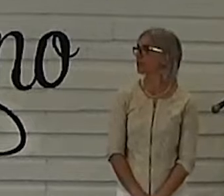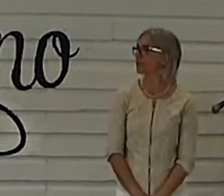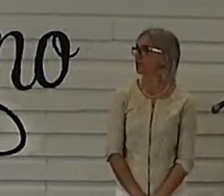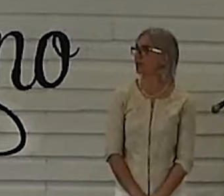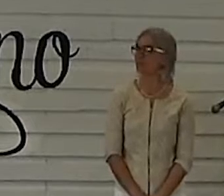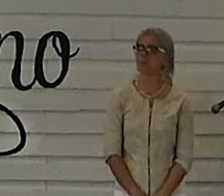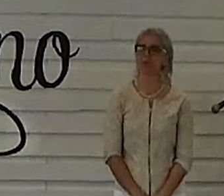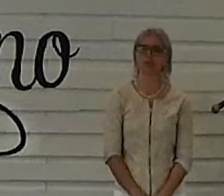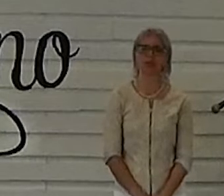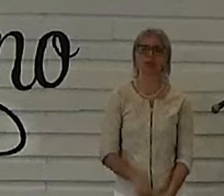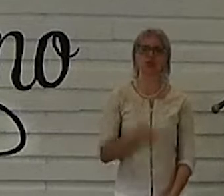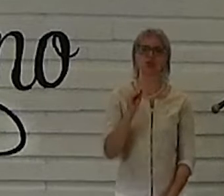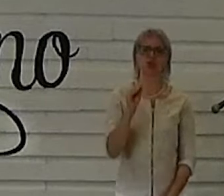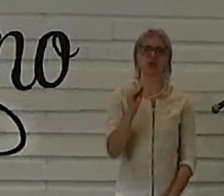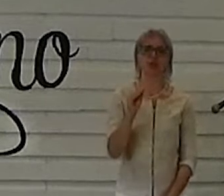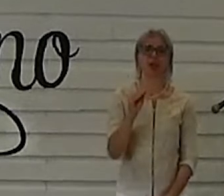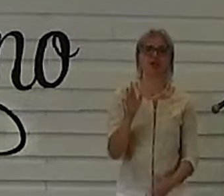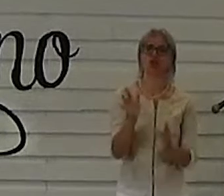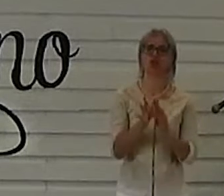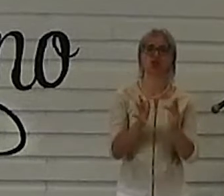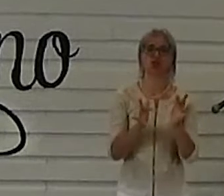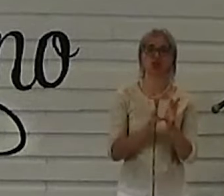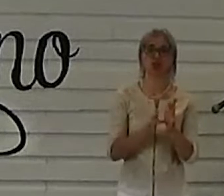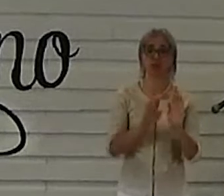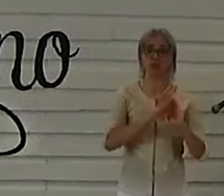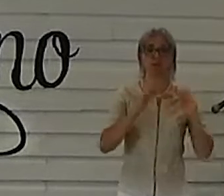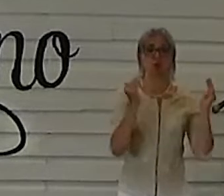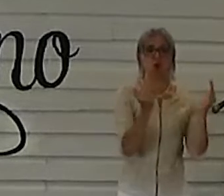Che cosa è venuto a predicare Gesù?